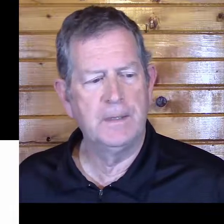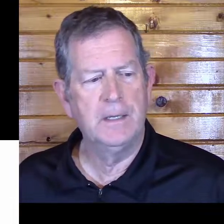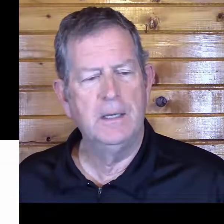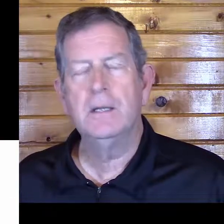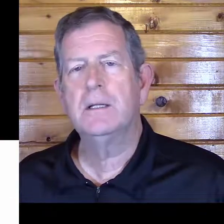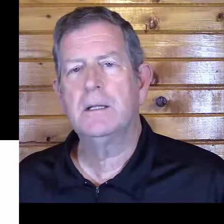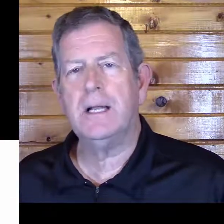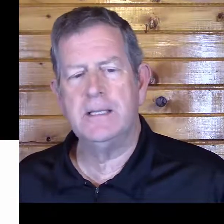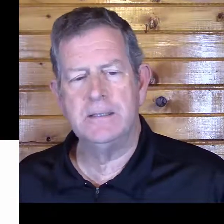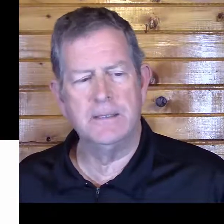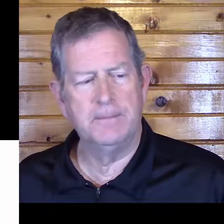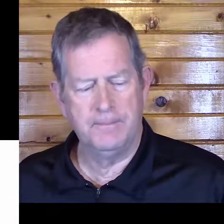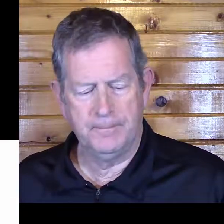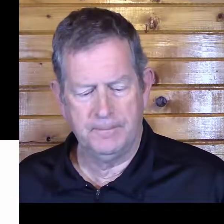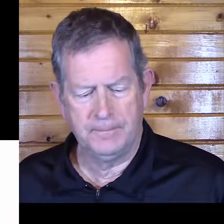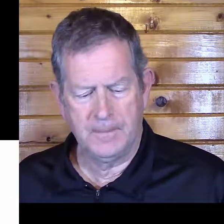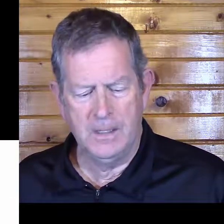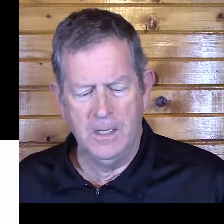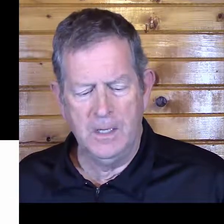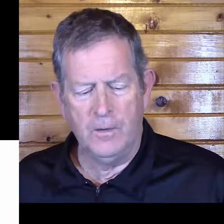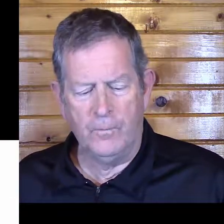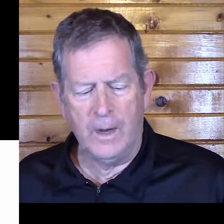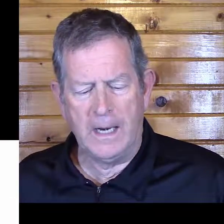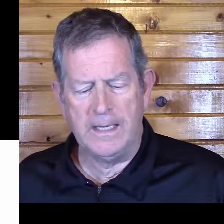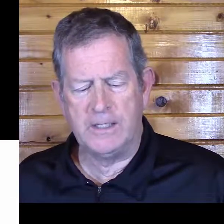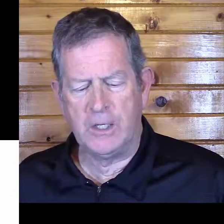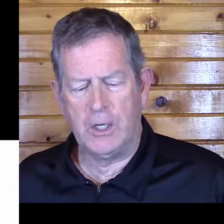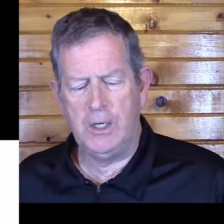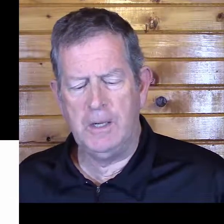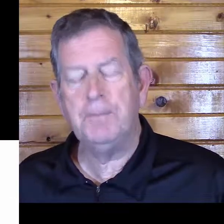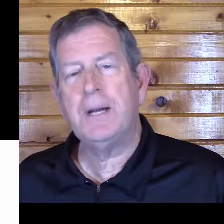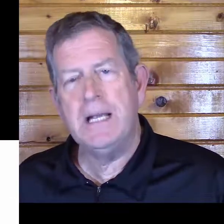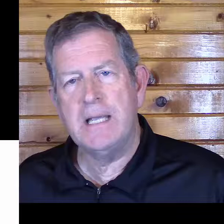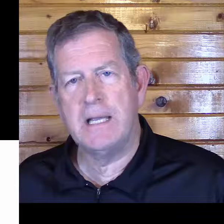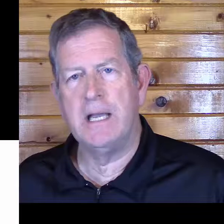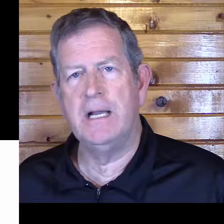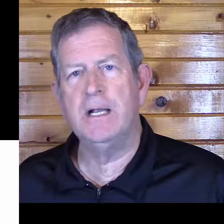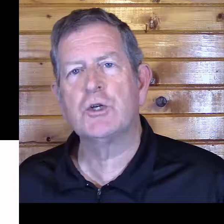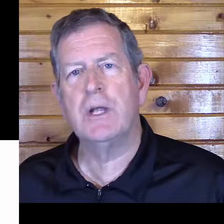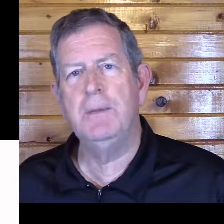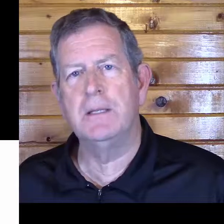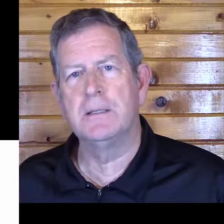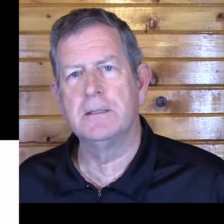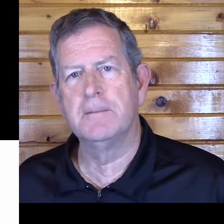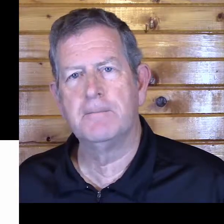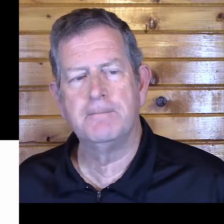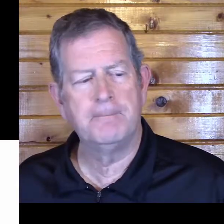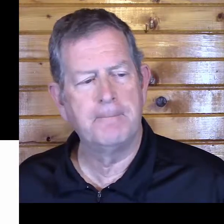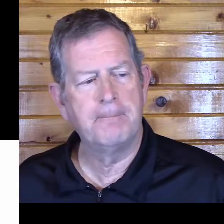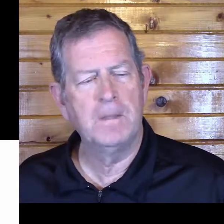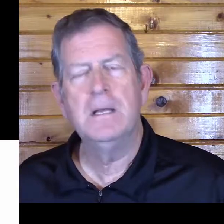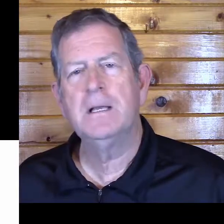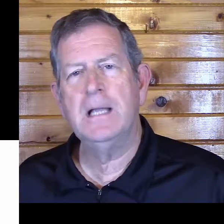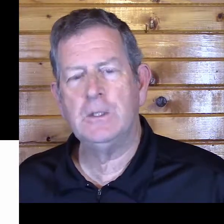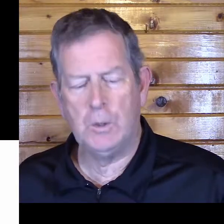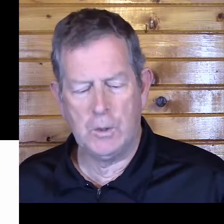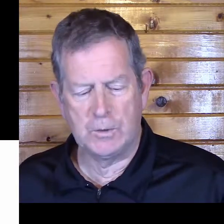allons. 13. Voilà les écoles près desquelles j'habite.